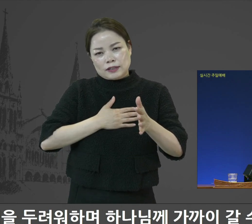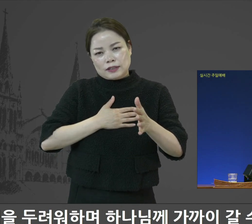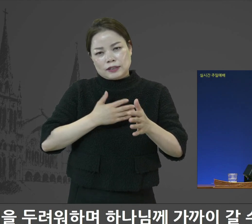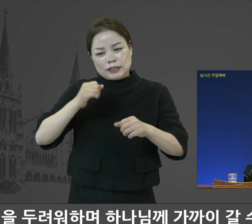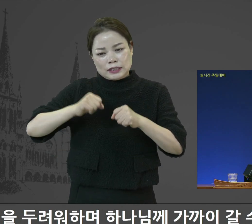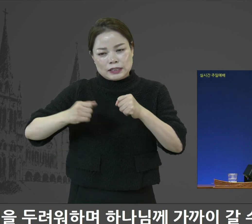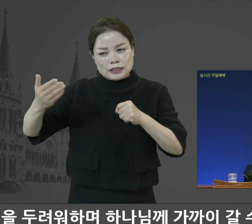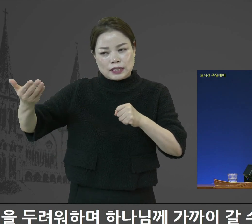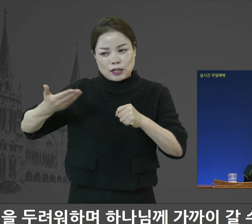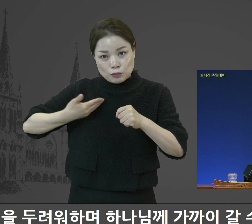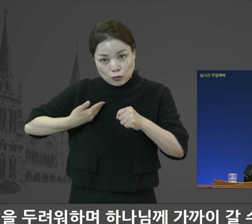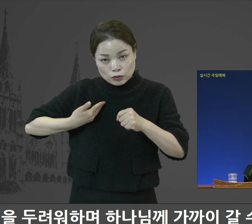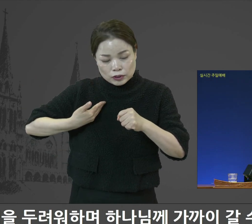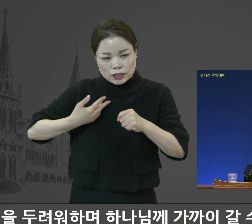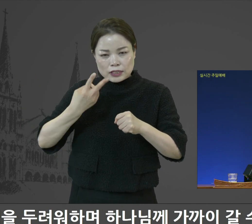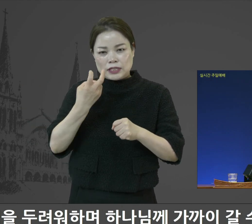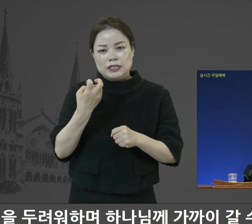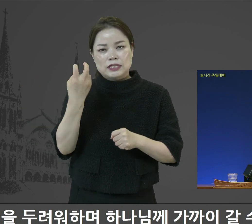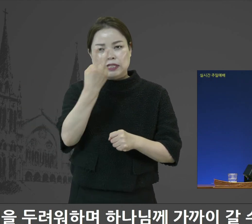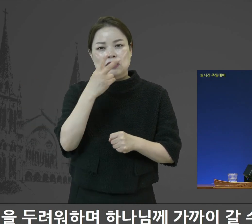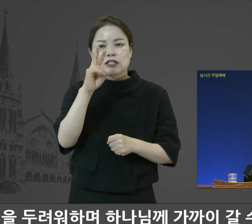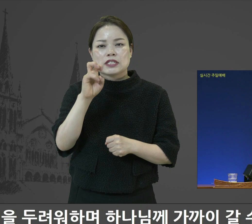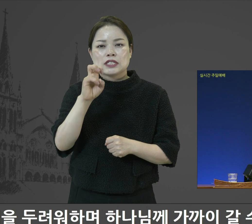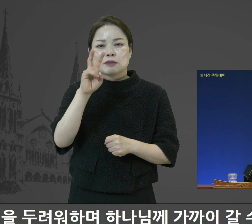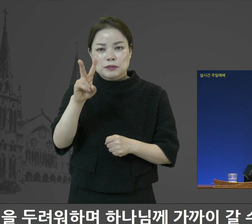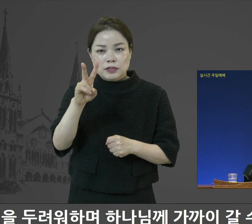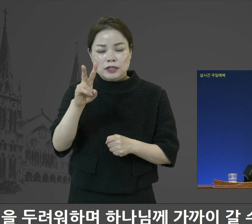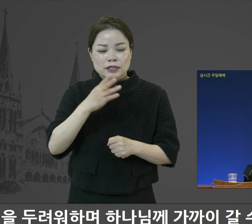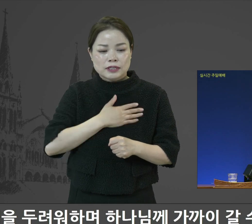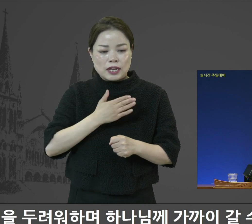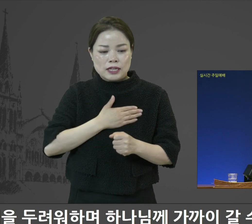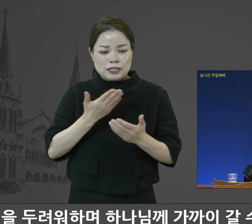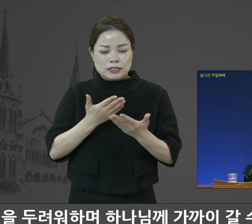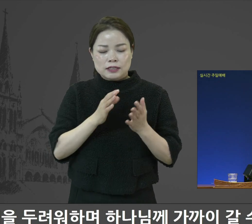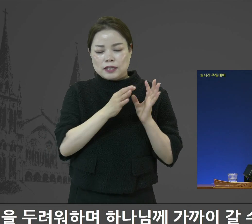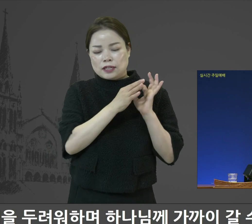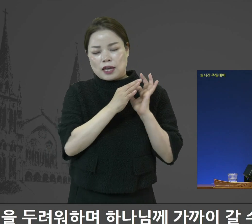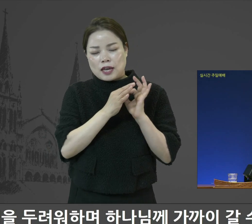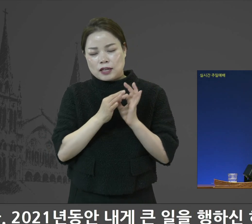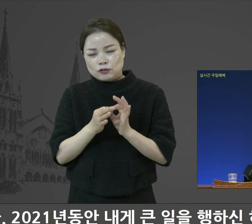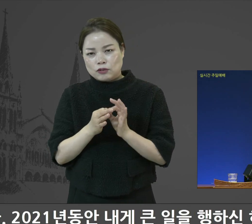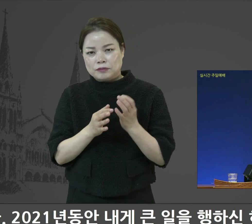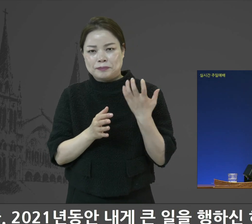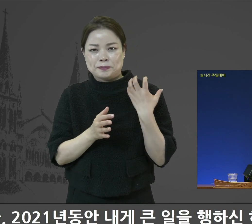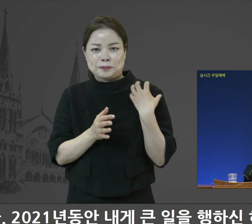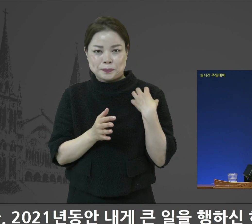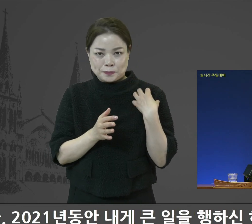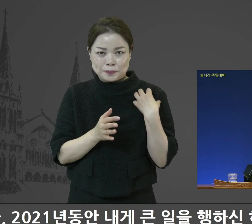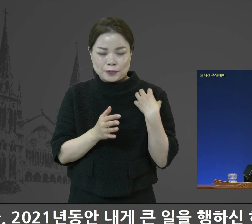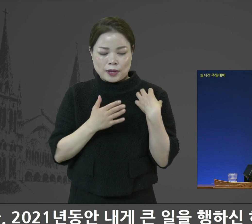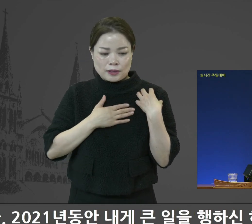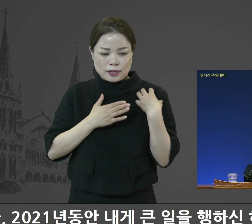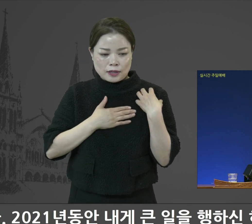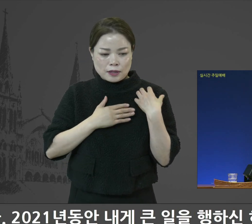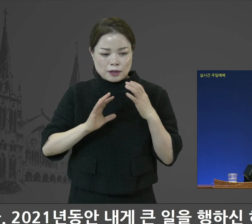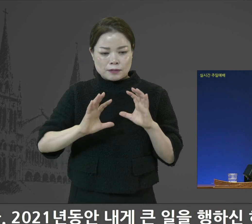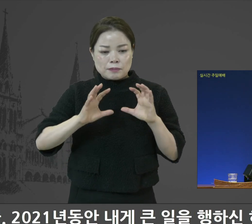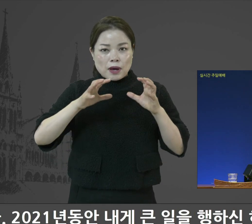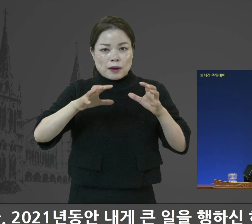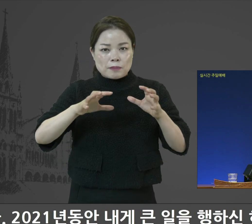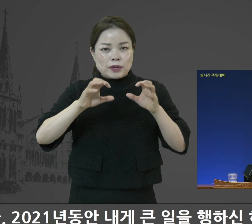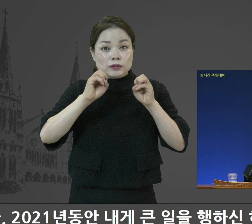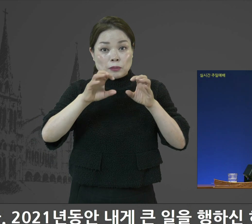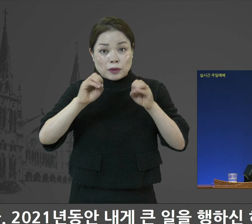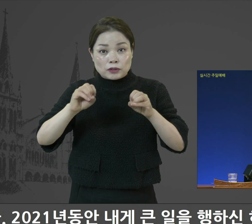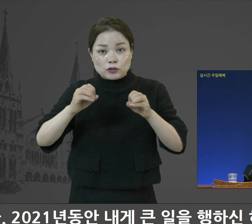하나님, 2022년을 통해서 그 일을 나에게 계속 행하여 주시고 그 행함이 만방에 펼쳐질 수 있는